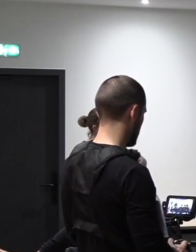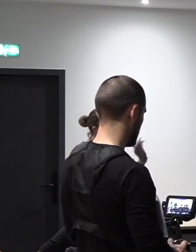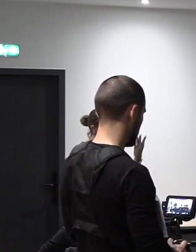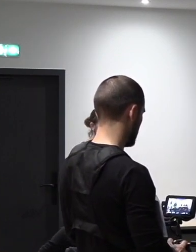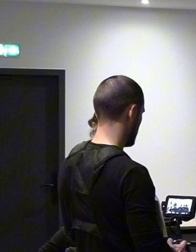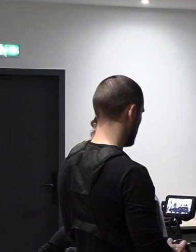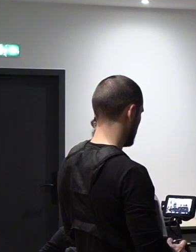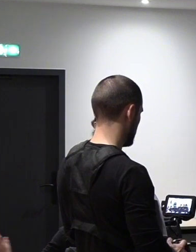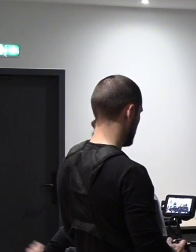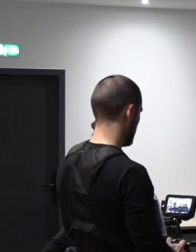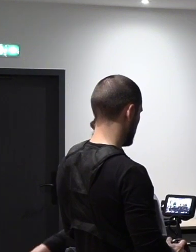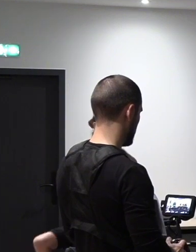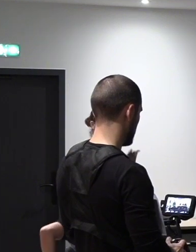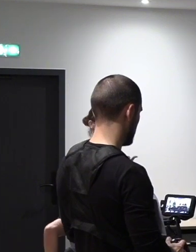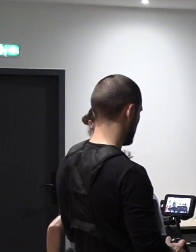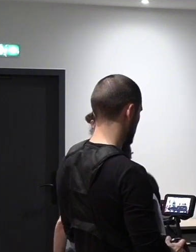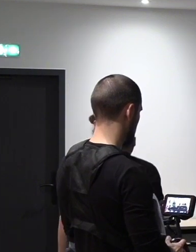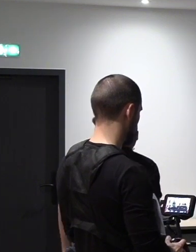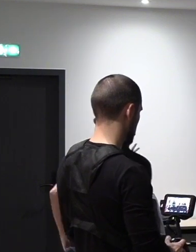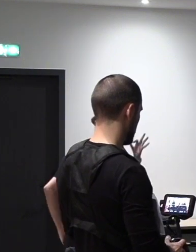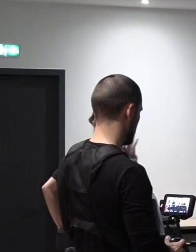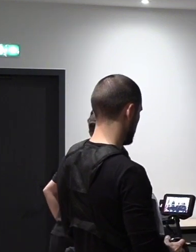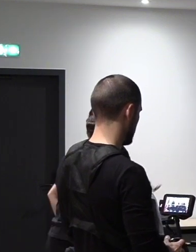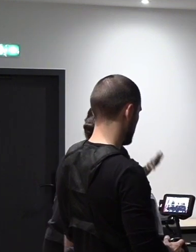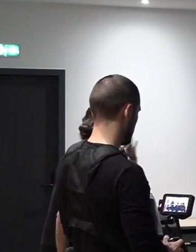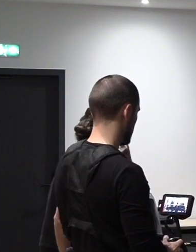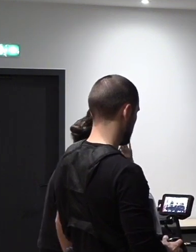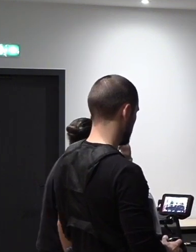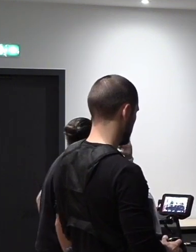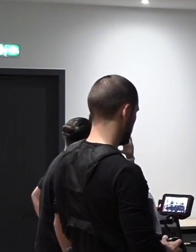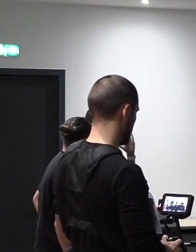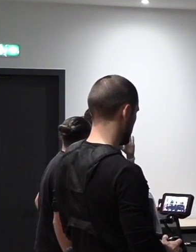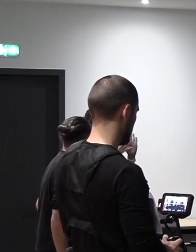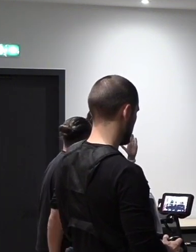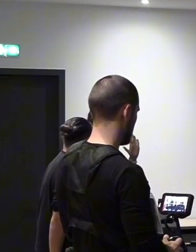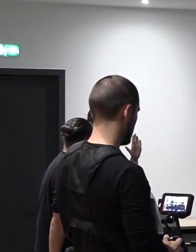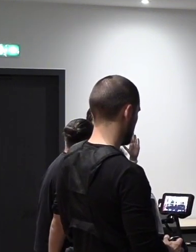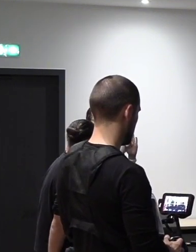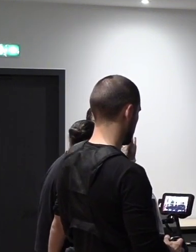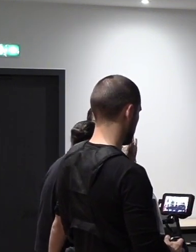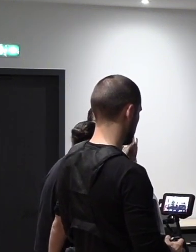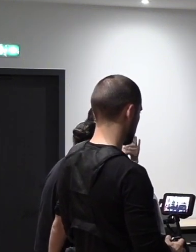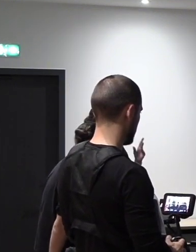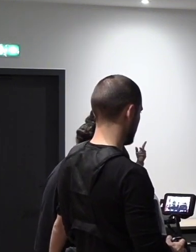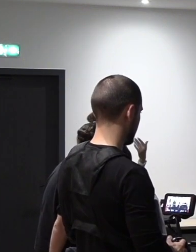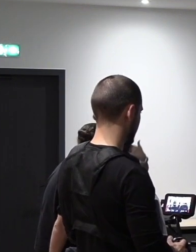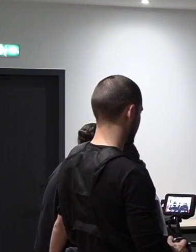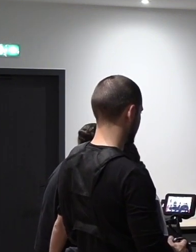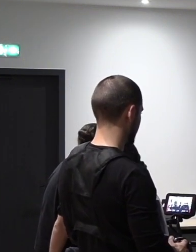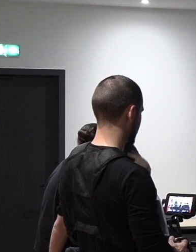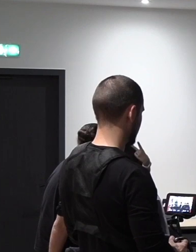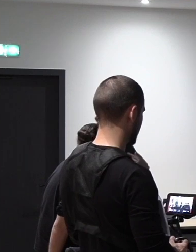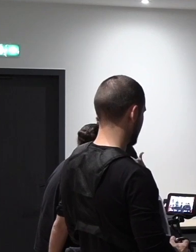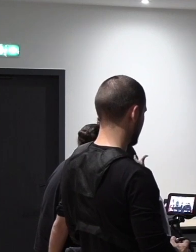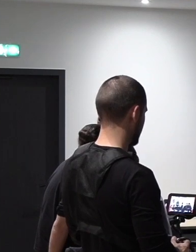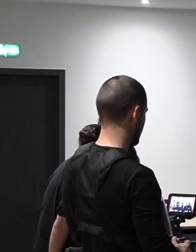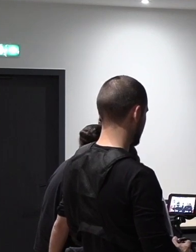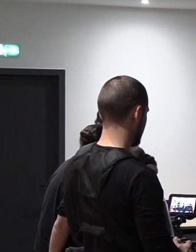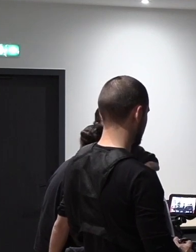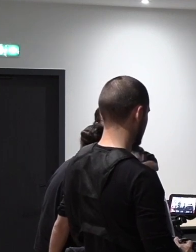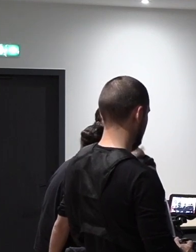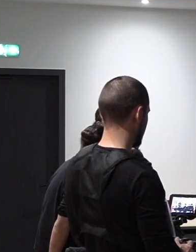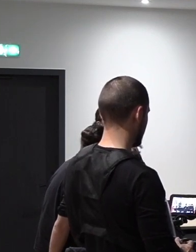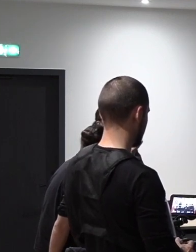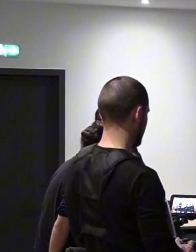la solution, c'est qu'il n'y a aucun critère normatif d'existence. Vous avez constaté que j'ai raté ma vie. J'ai pas une Rolex à 40 ans, je